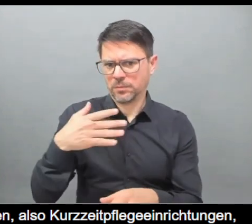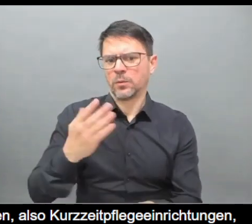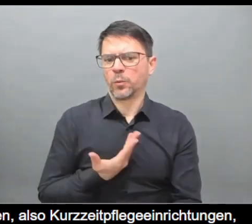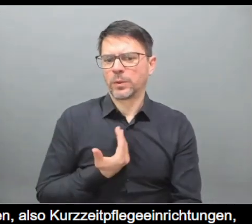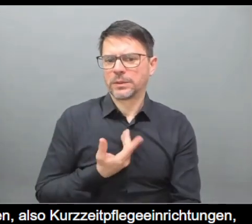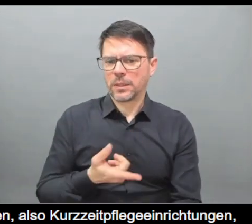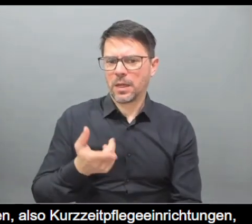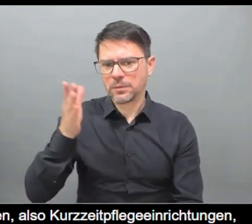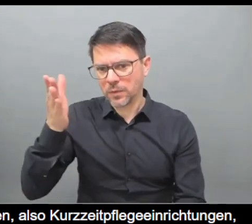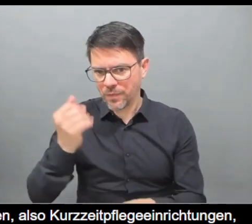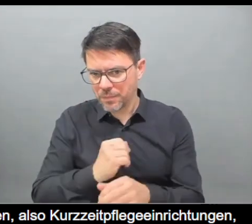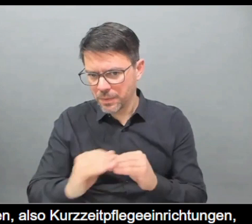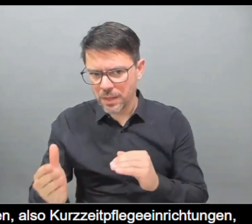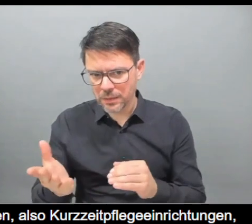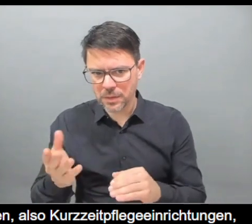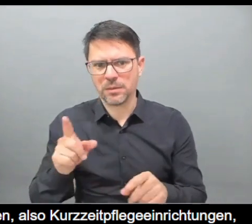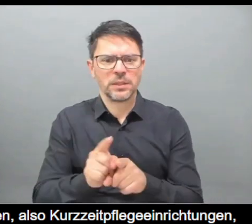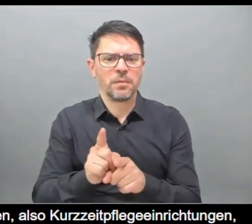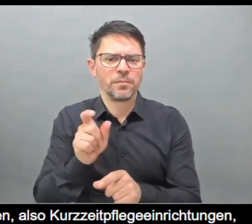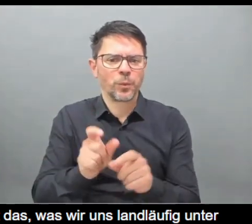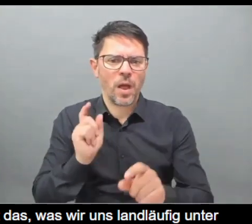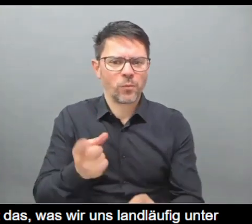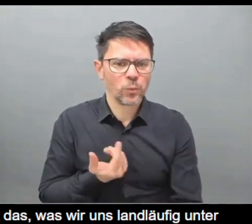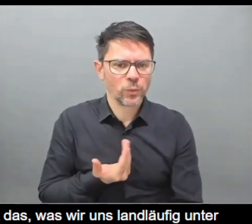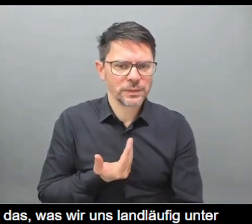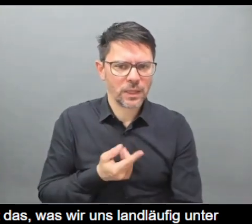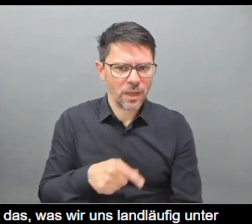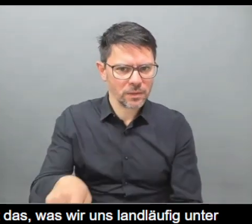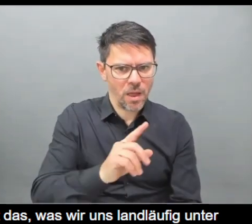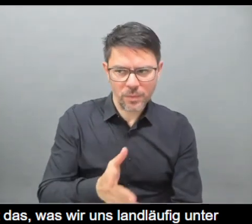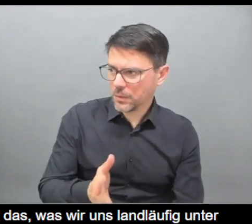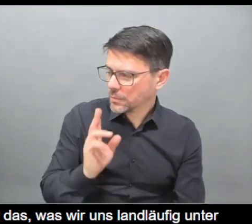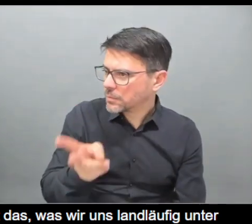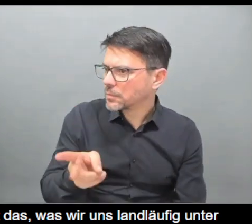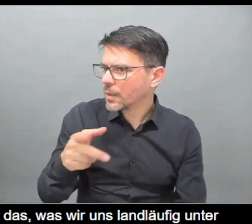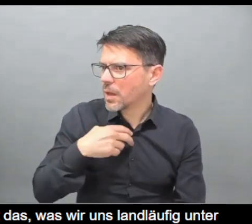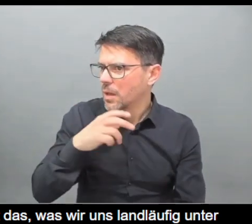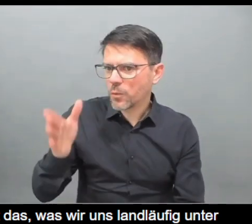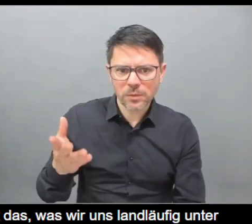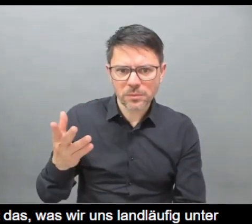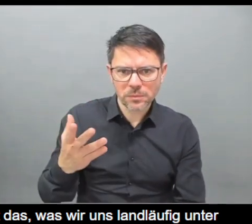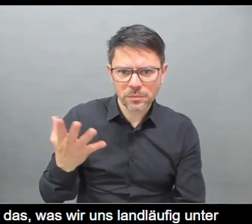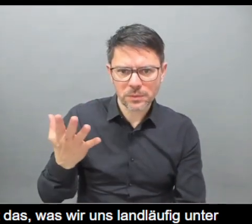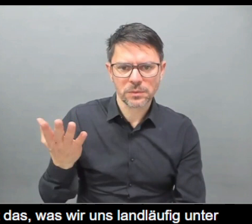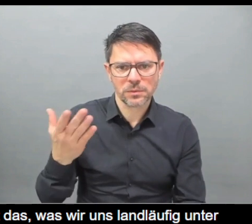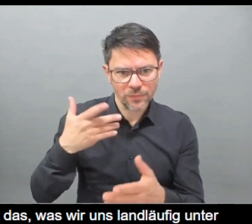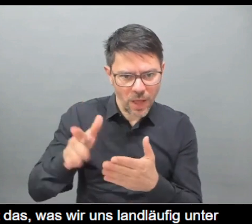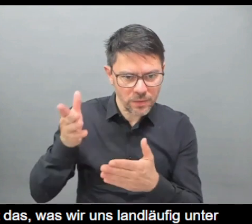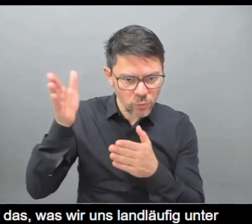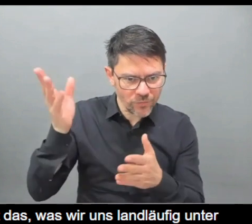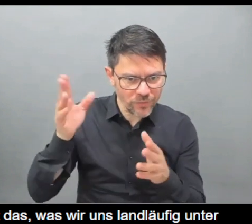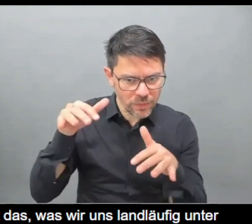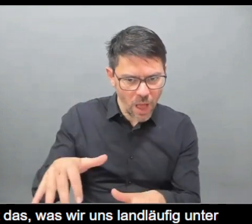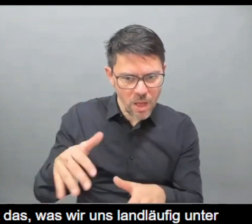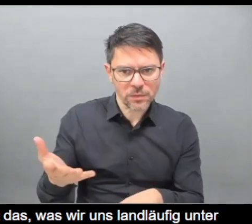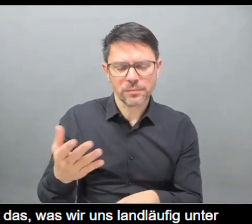Gesundheitszentren, medizinisch-pflegerischen Versorgungszentren, nennen Sie es, wie Sie es wollen, für diese Zwischenstruktur zwischen ambulant und stationär zu bringen. Das fordern